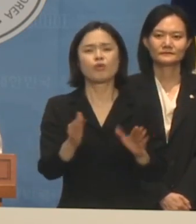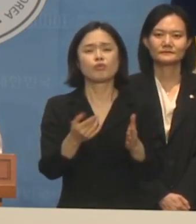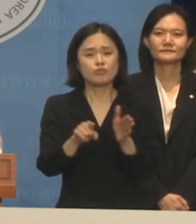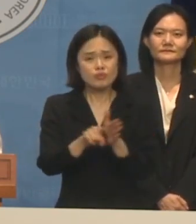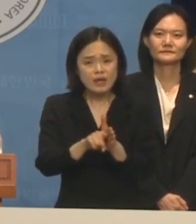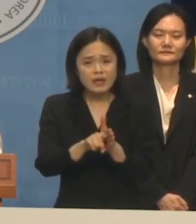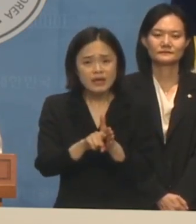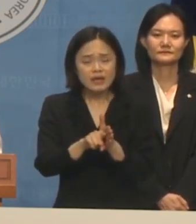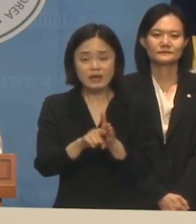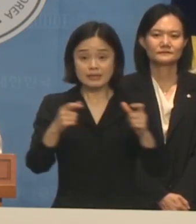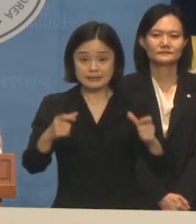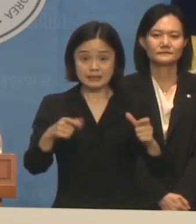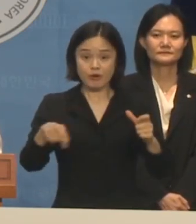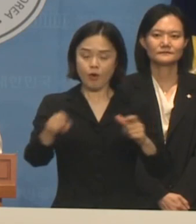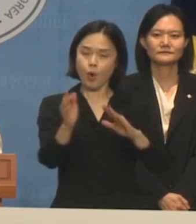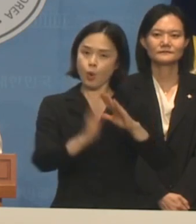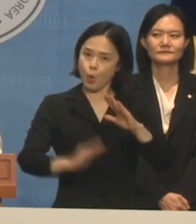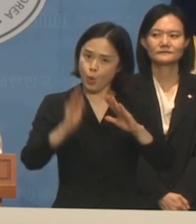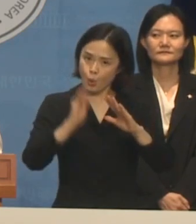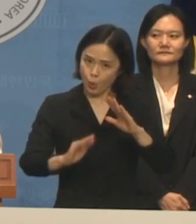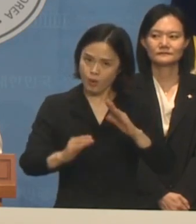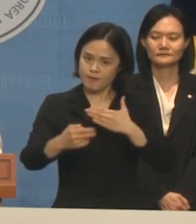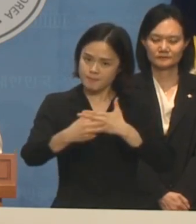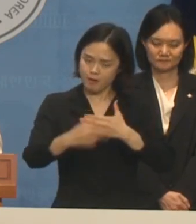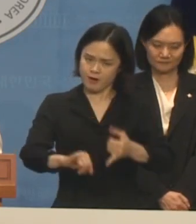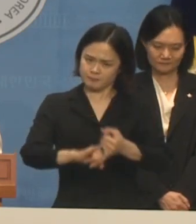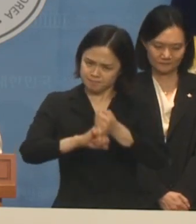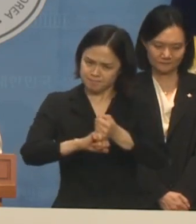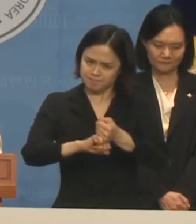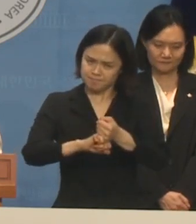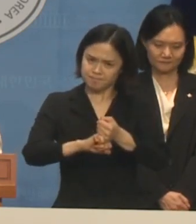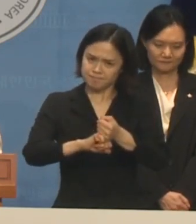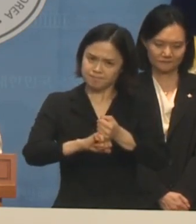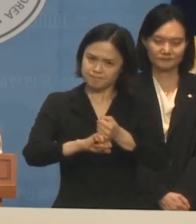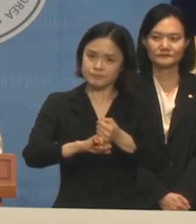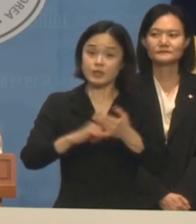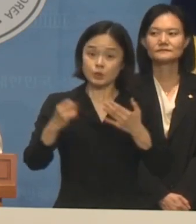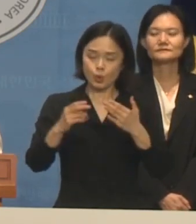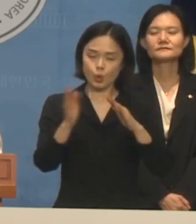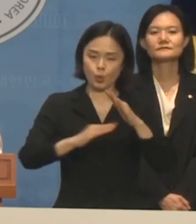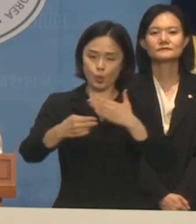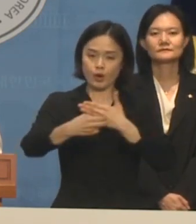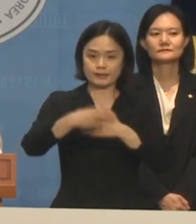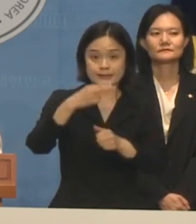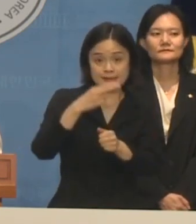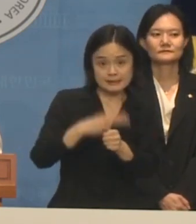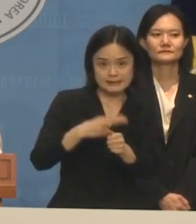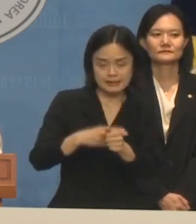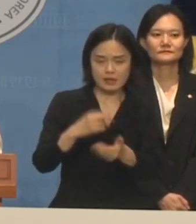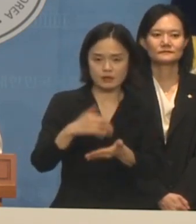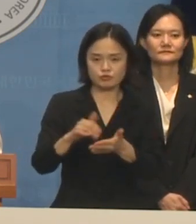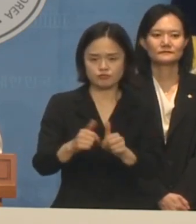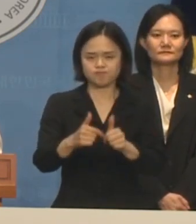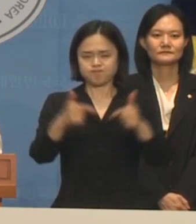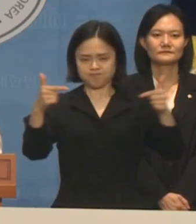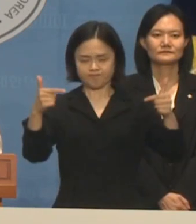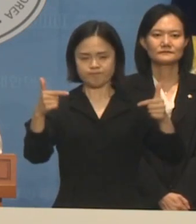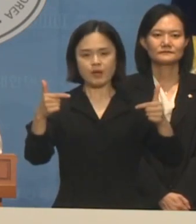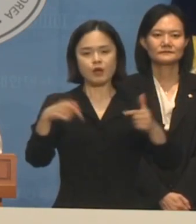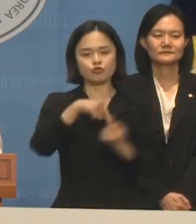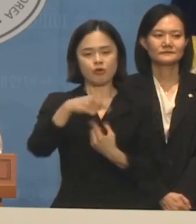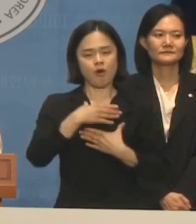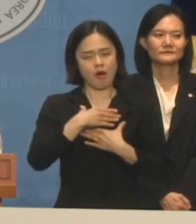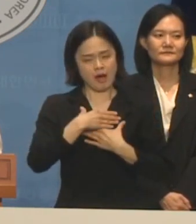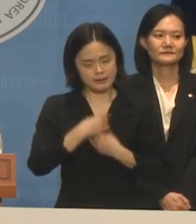유지는 지역, 공공, 필수 의료를 이끌어갈 공공의사의 안정적인 확보가 뒷받침되어야